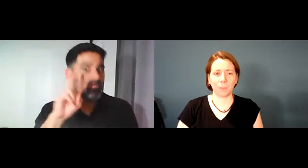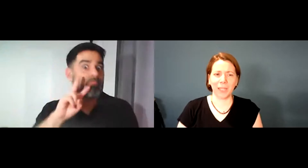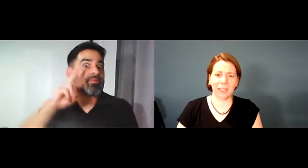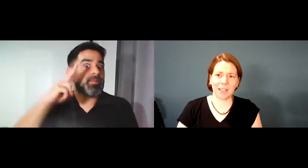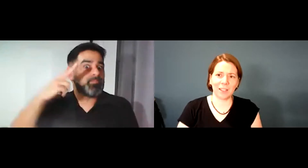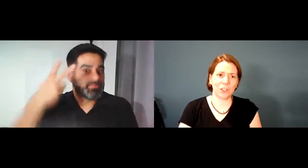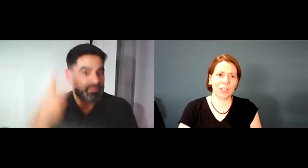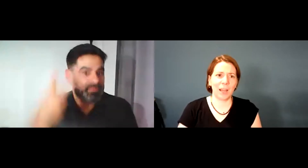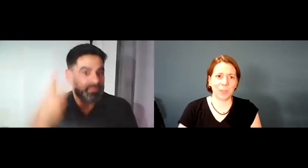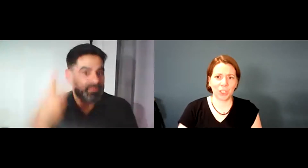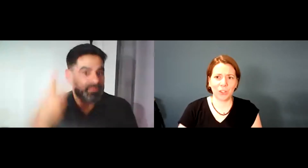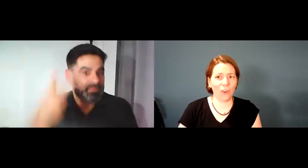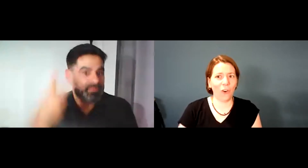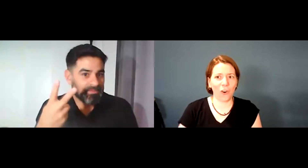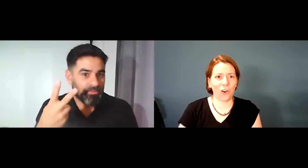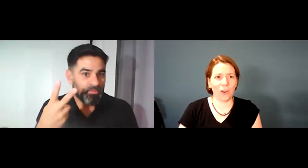Presten atención al apellido.